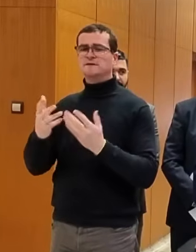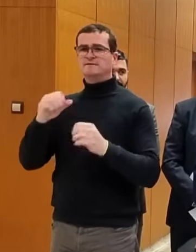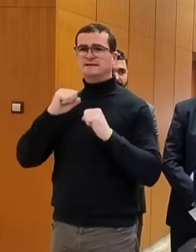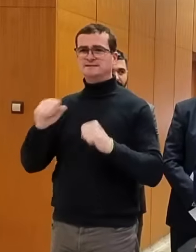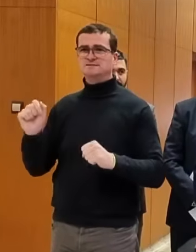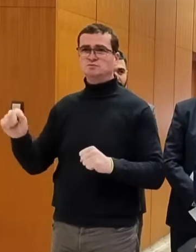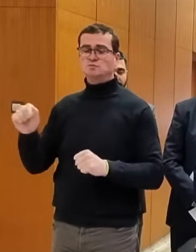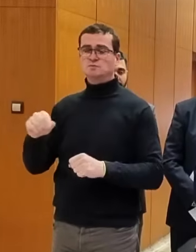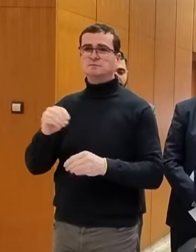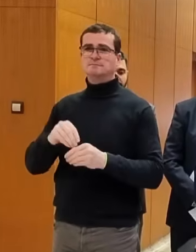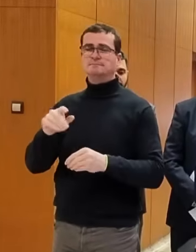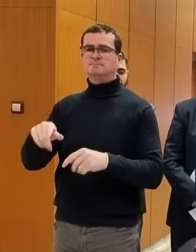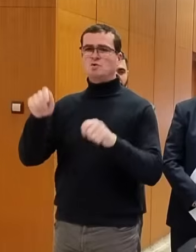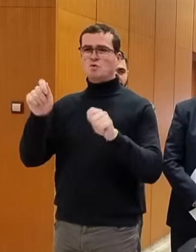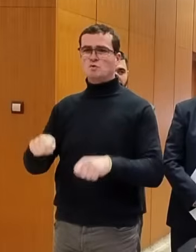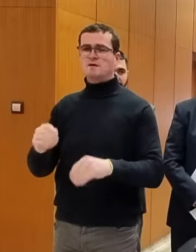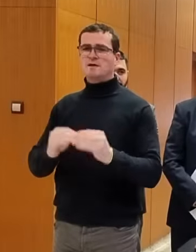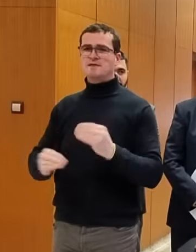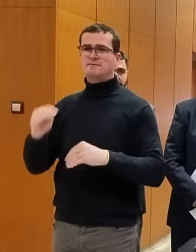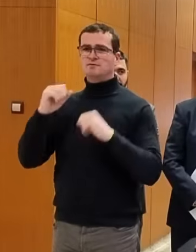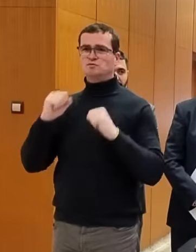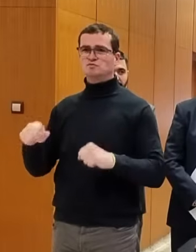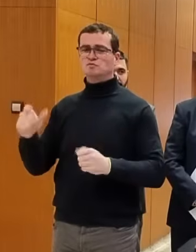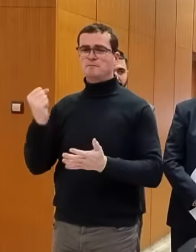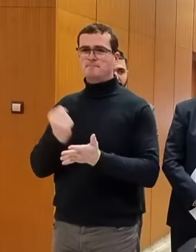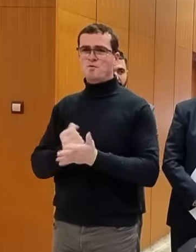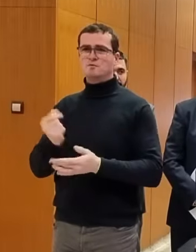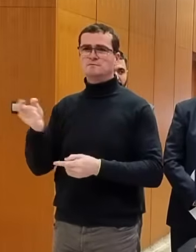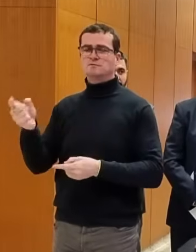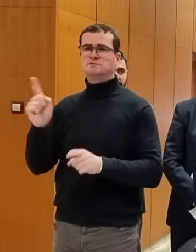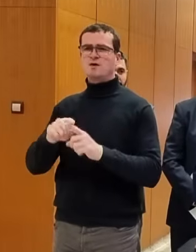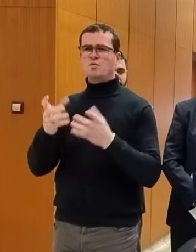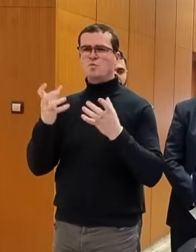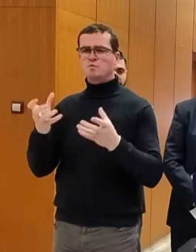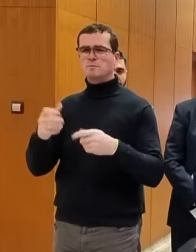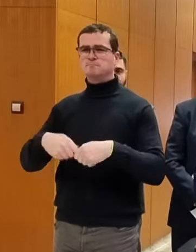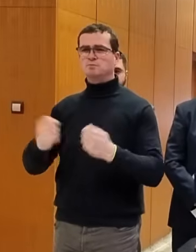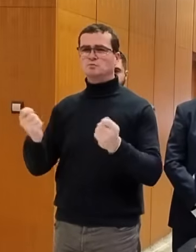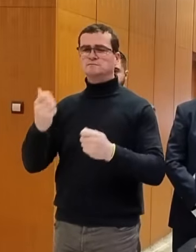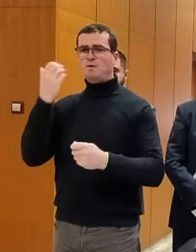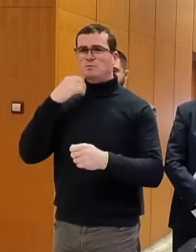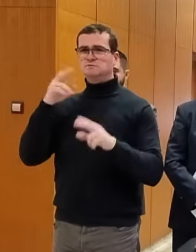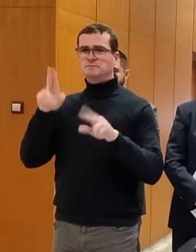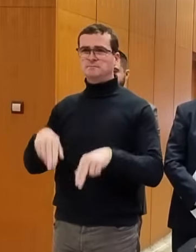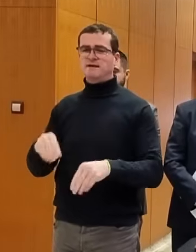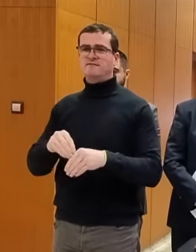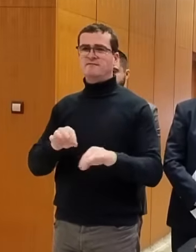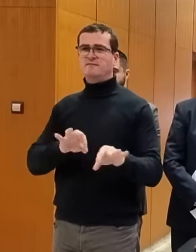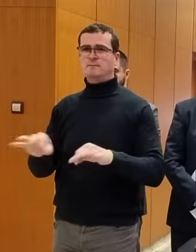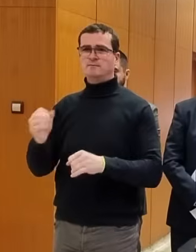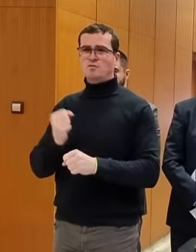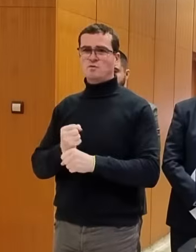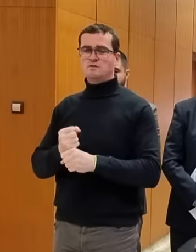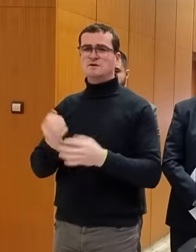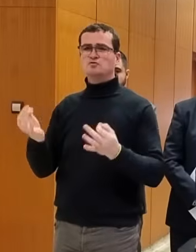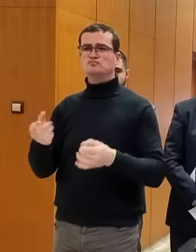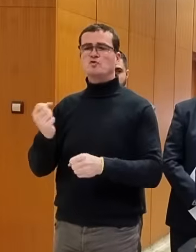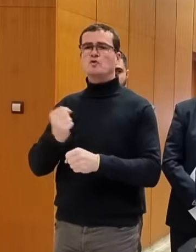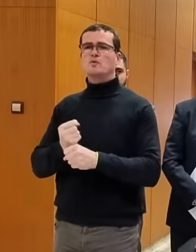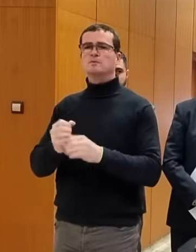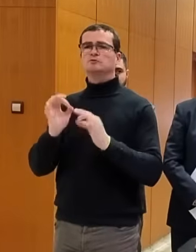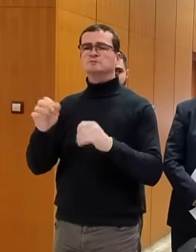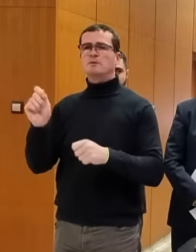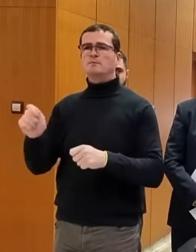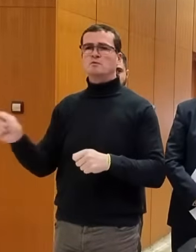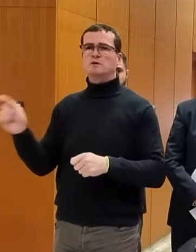Slovenskej republiky. Sú tu rozhodnutia Najvyššieho súdu, ktoré potvrdzujú, ako hrubo boli porušované ľudské práva pri právnom konaní. Čo teda robila tá